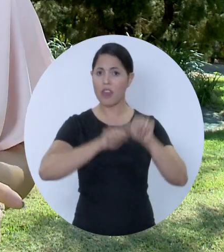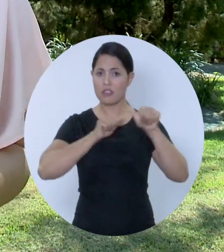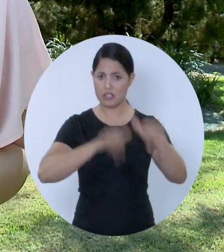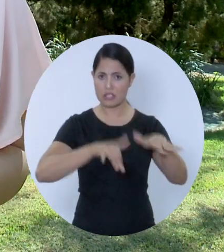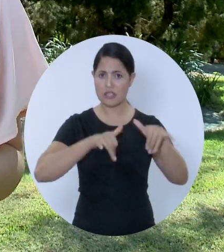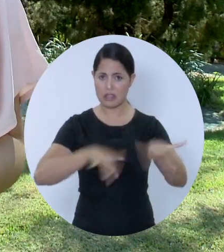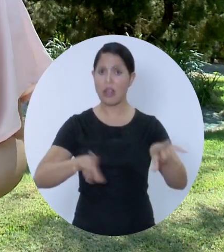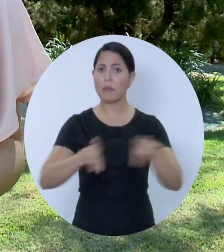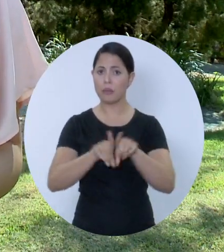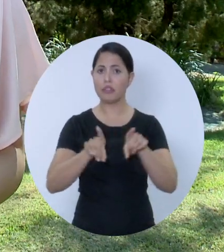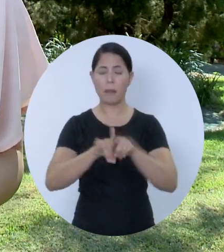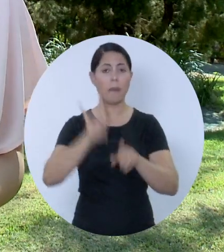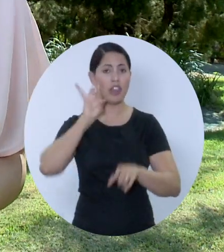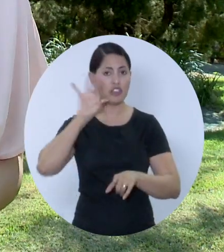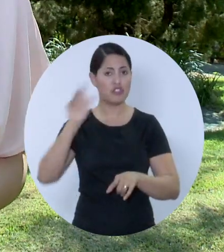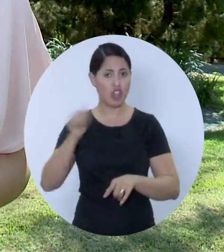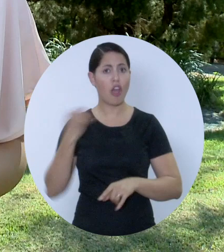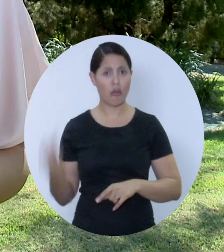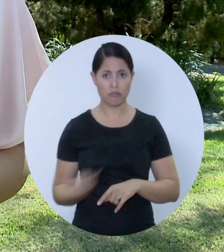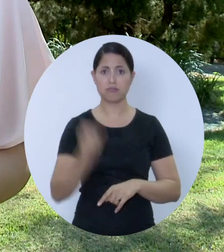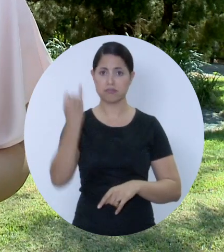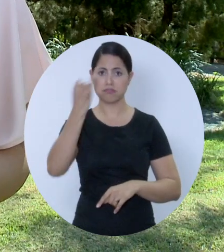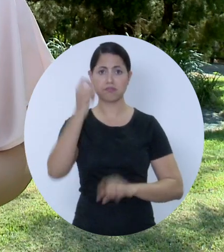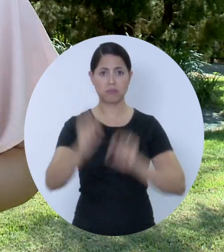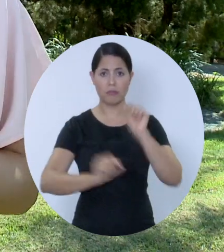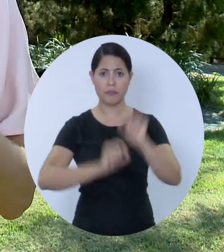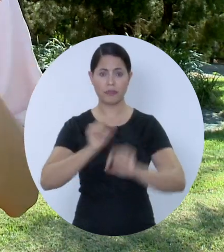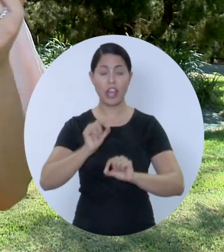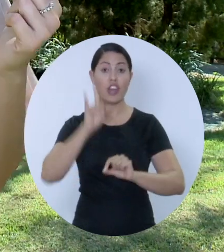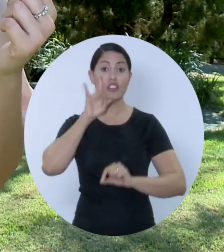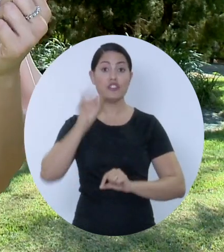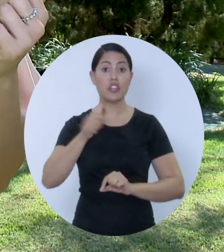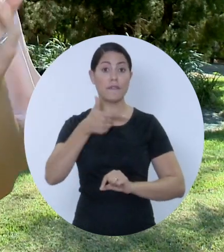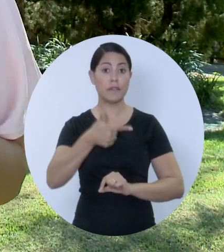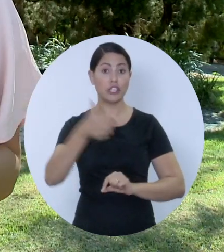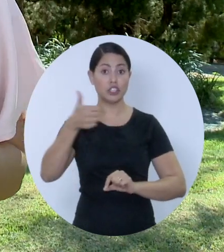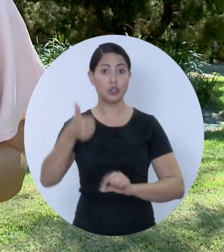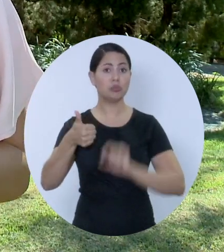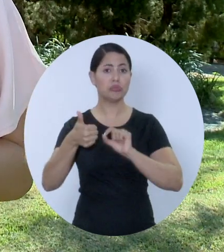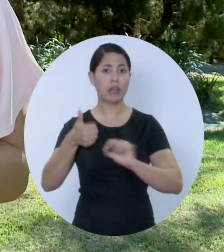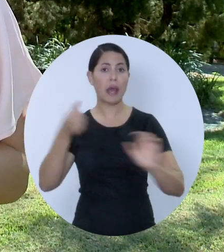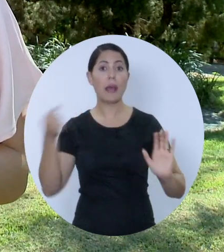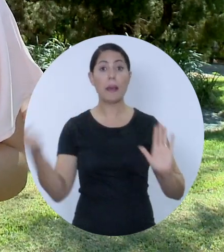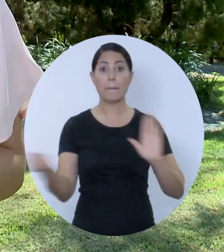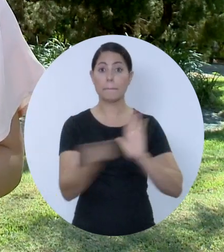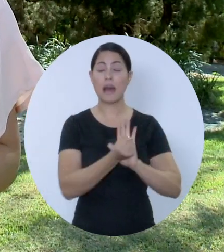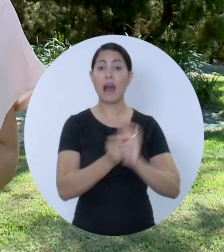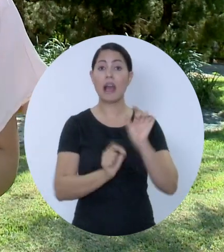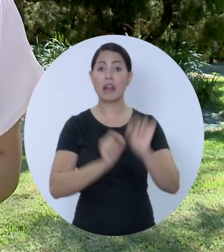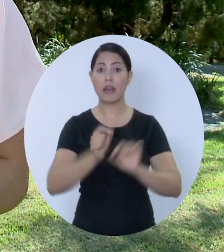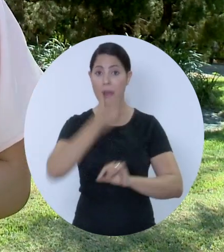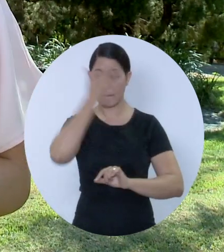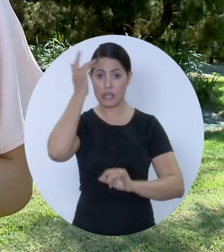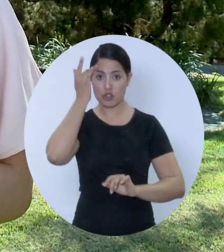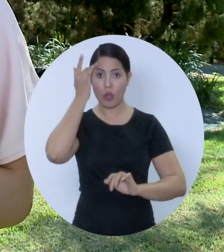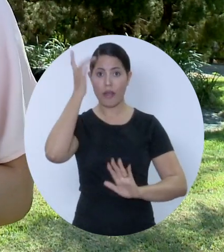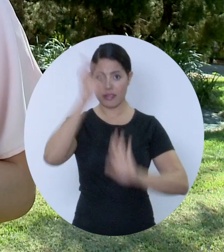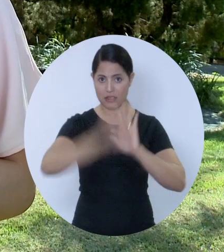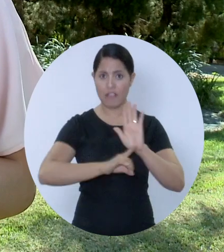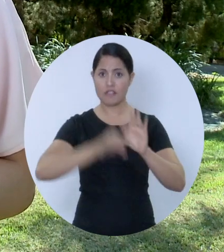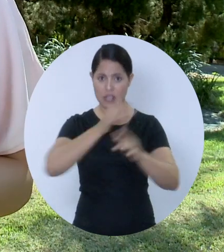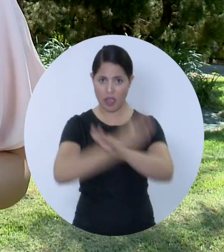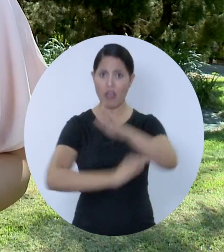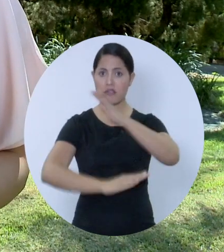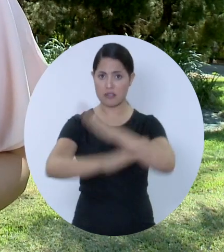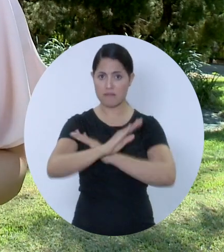O mês de setembro também conta com outra data importante. O último dia 21 foi marcado pelo Dia Nacional de Luta da Pessoa com